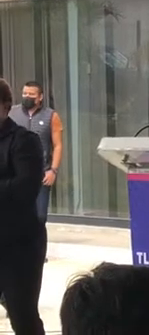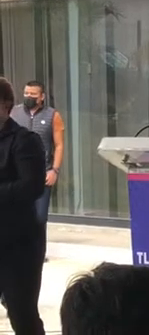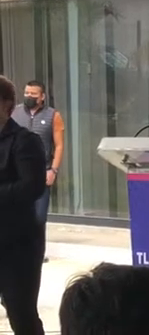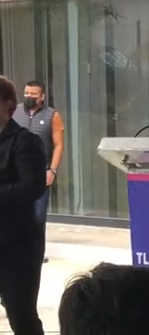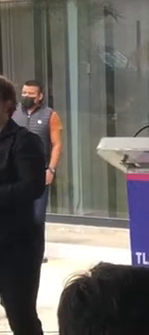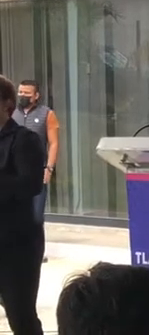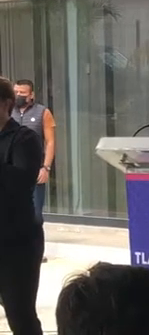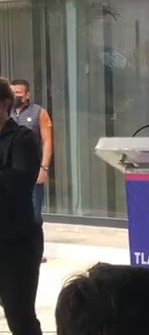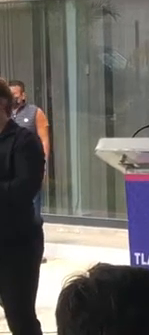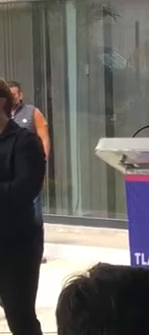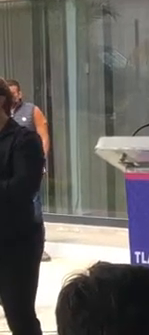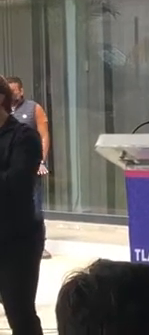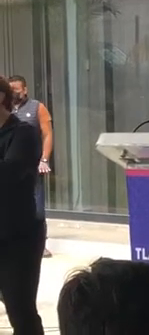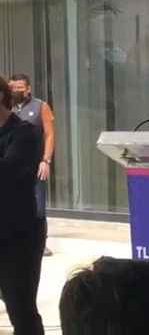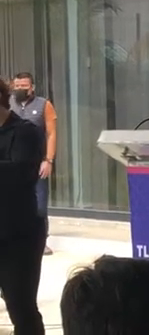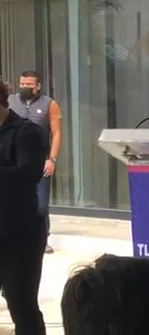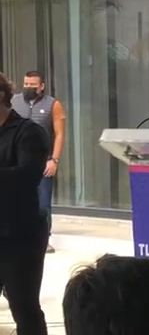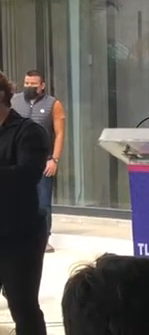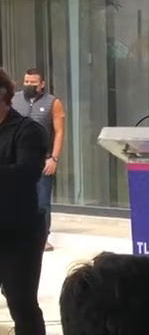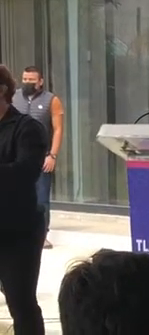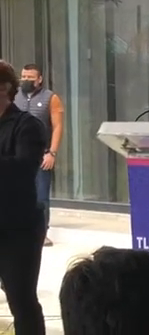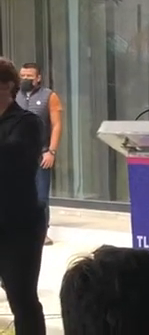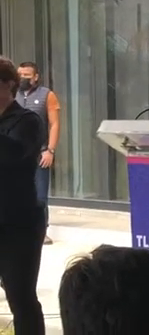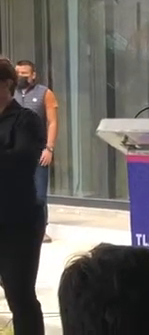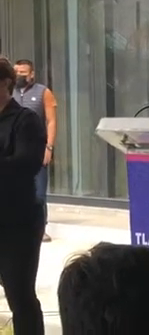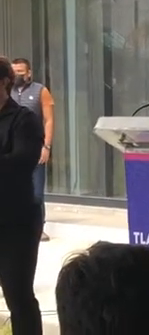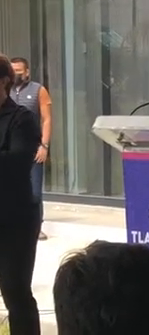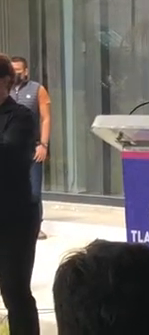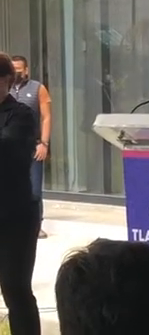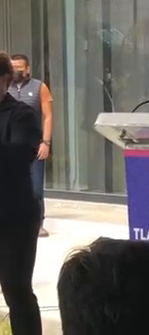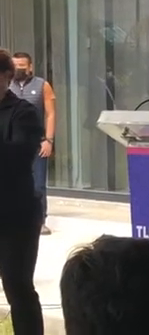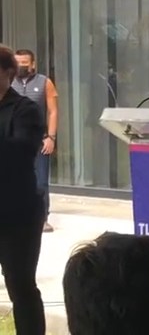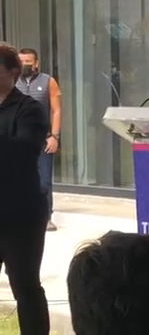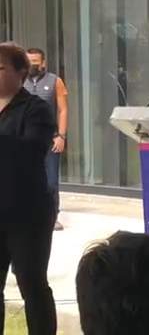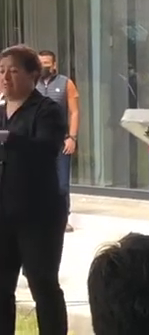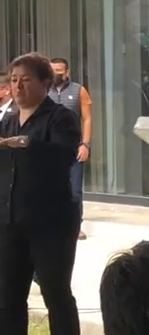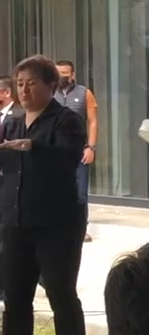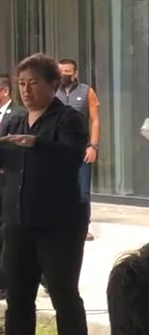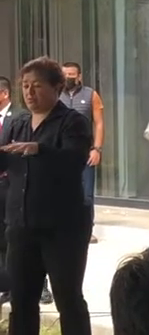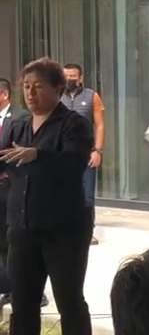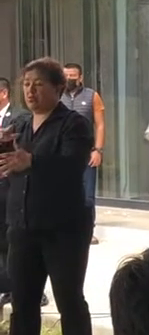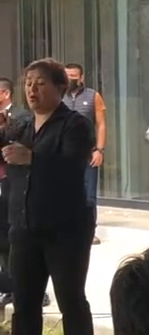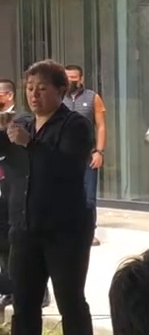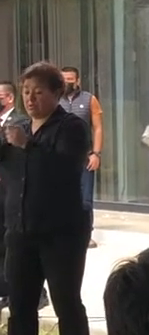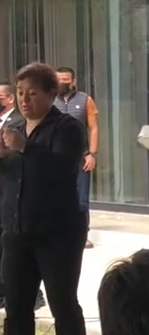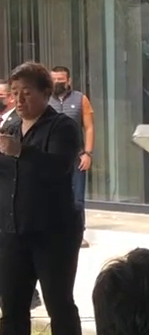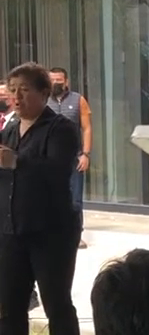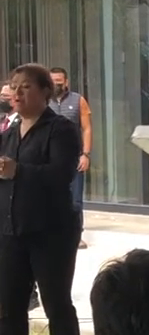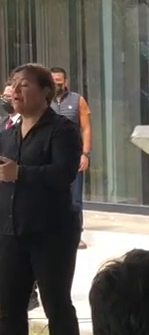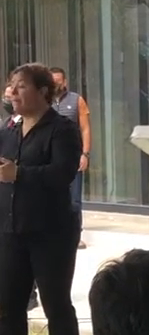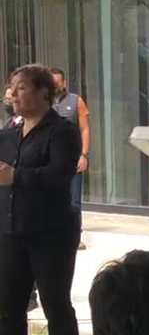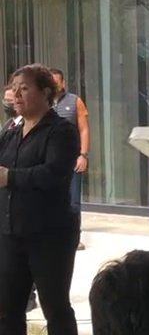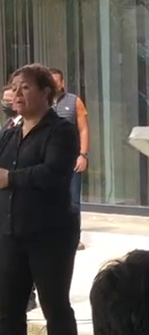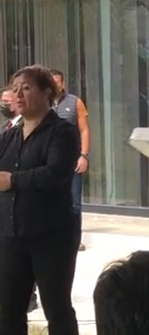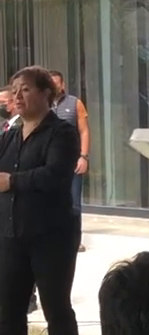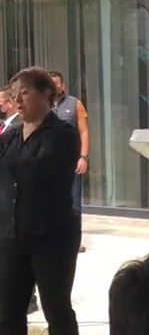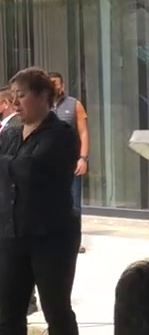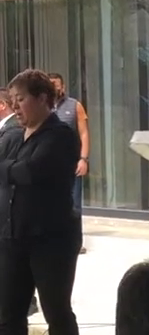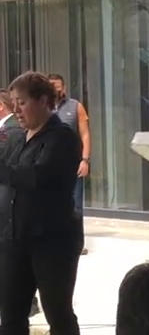datos del servicio sismológico nacional muestran que en el último año tenemos registrados tres sismos de